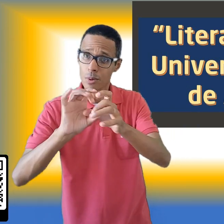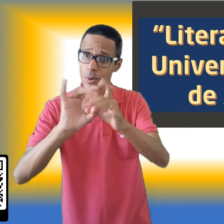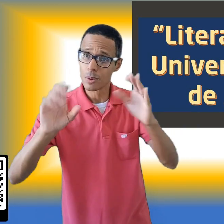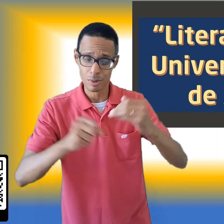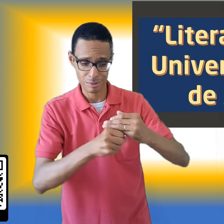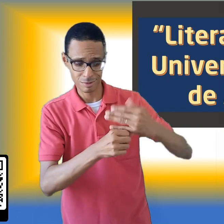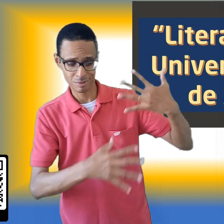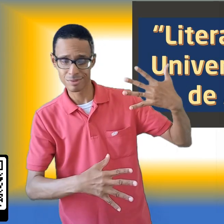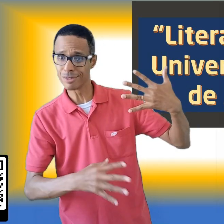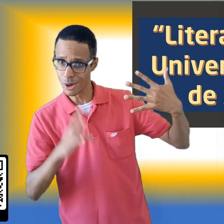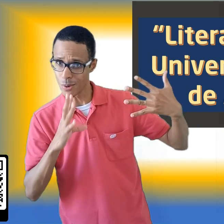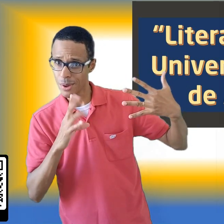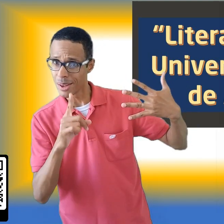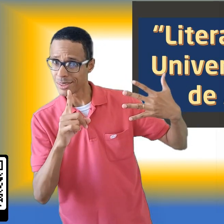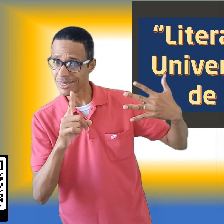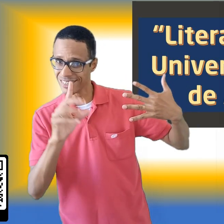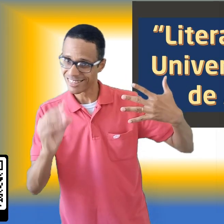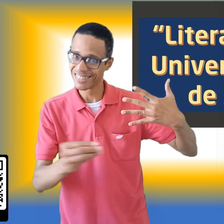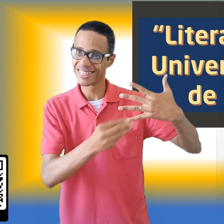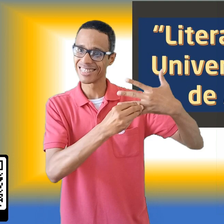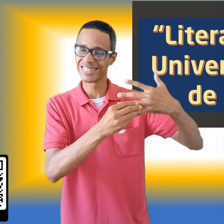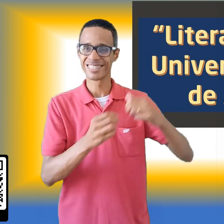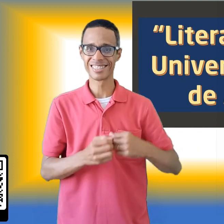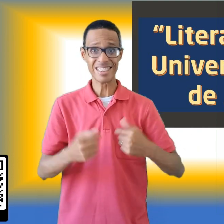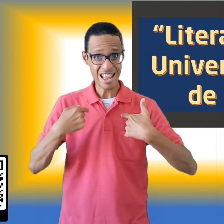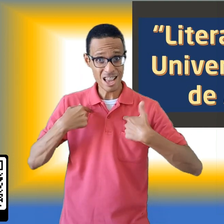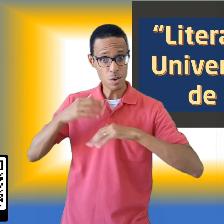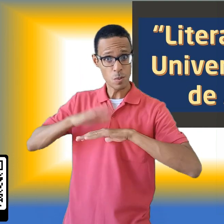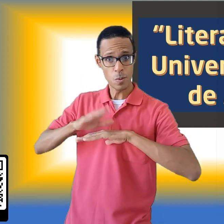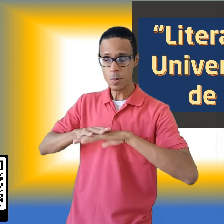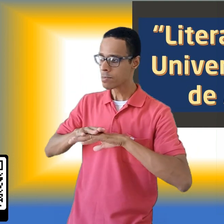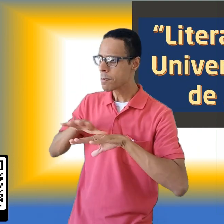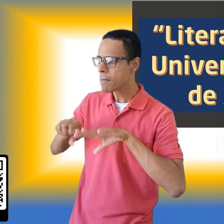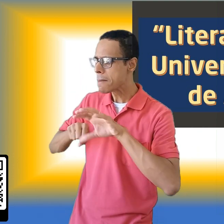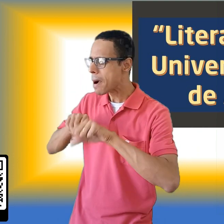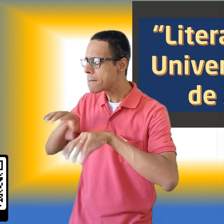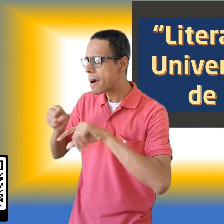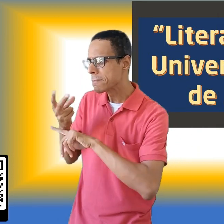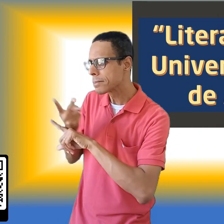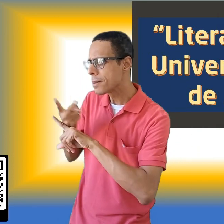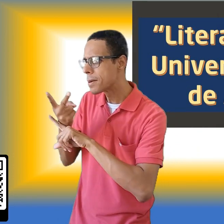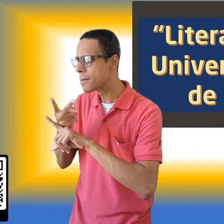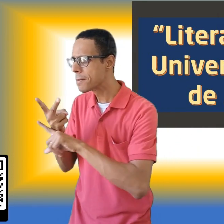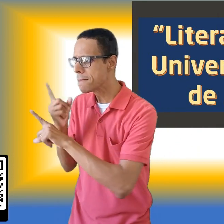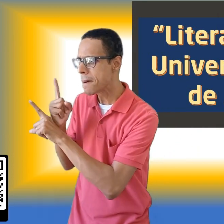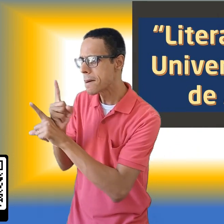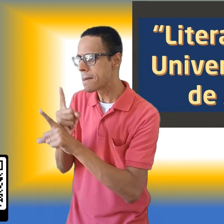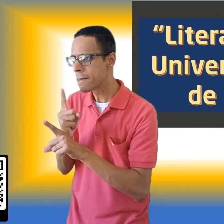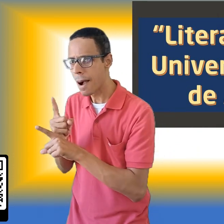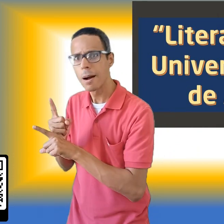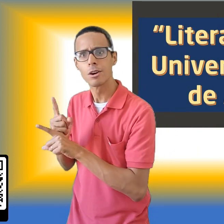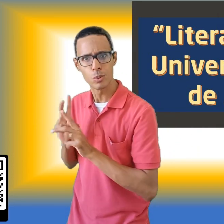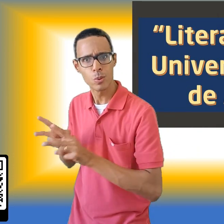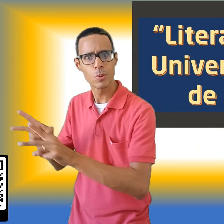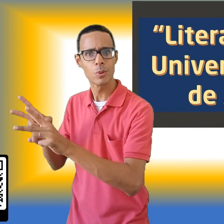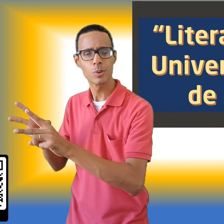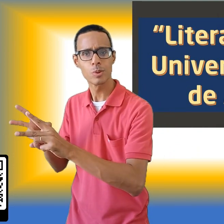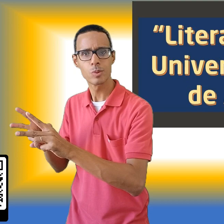desses. O garimpo de novos títulos continua e se ainda não apareceu algum por aqui que